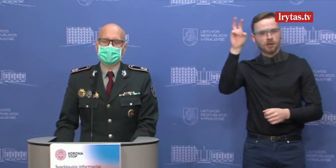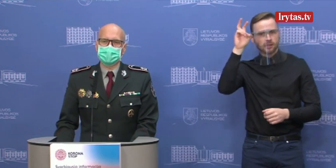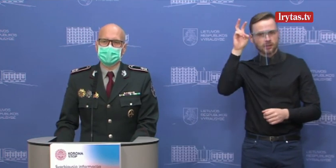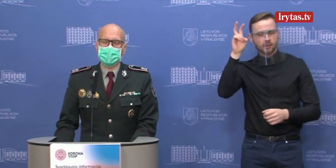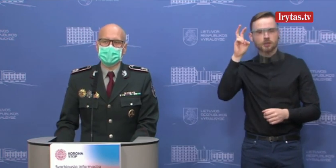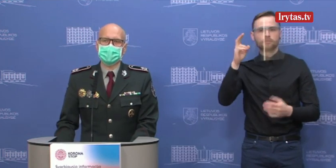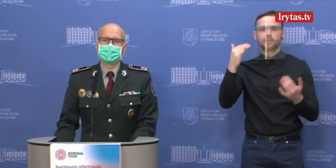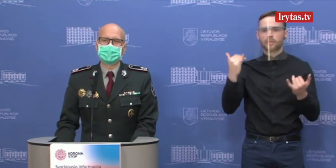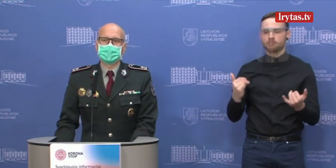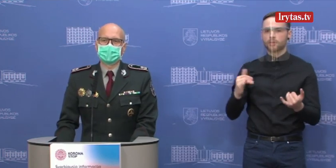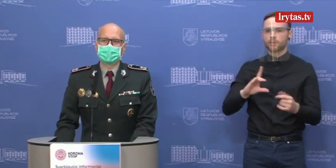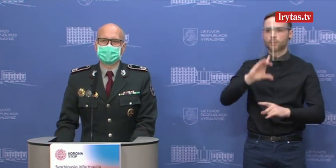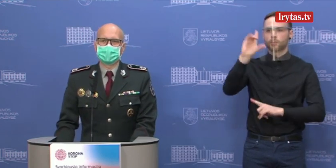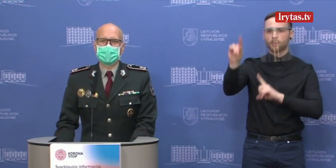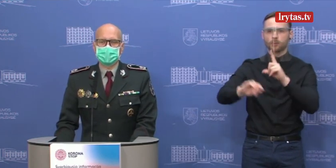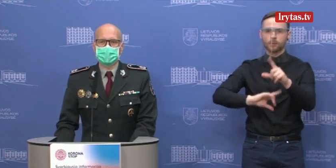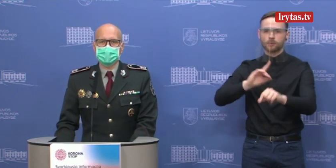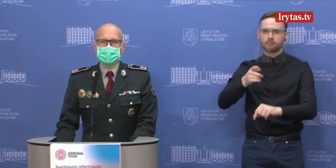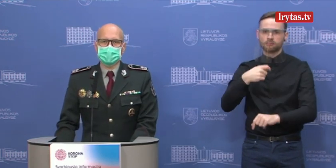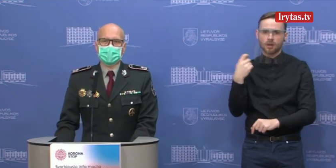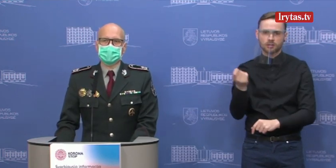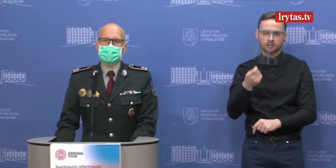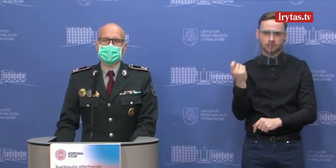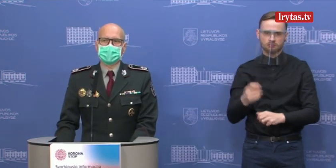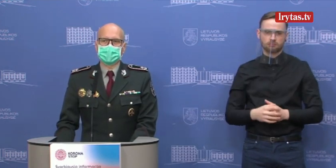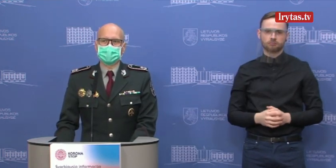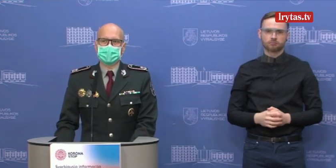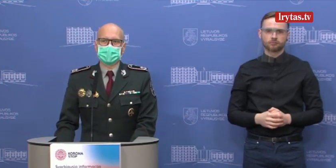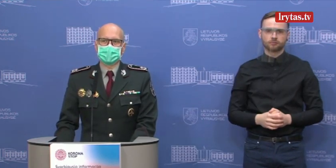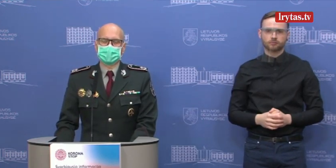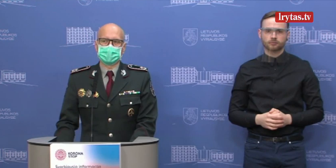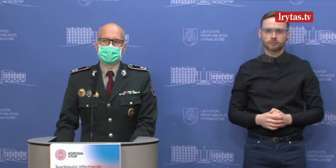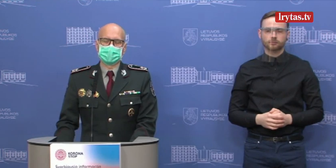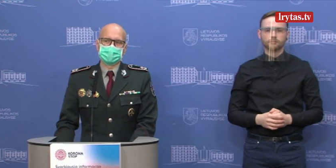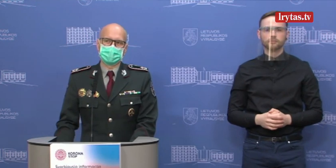yra labai sumažėjęs. Tikėtinas šioks toks